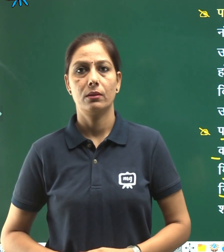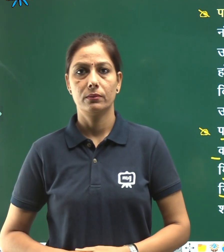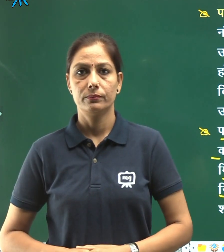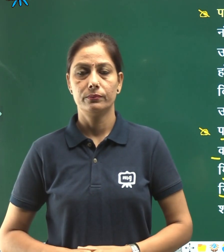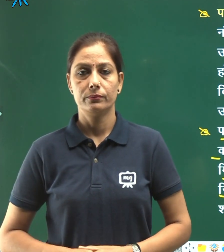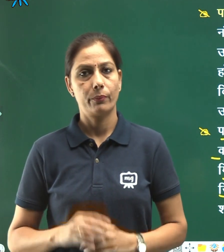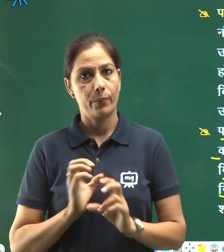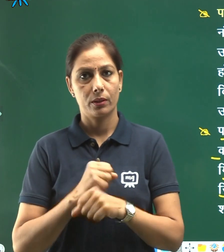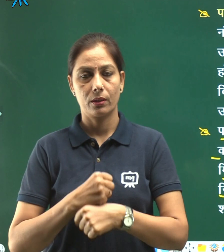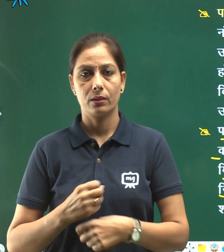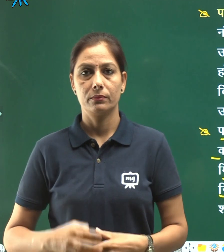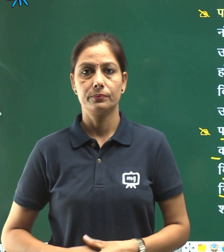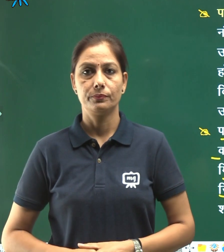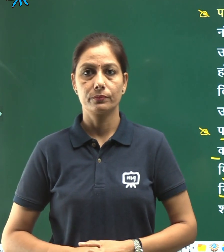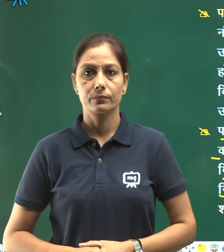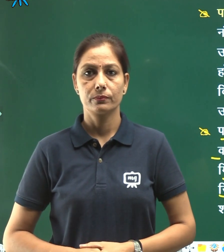बन गया,